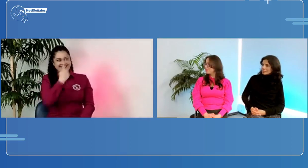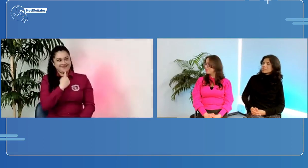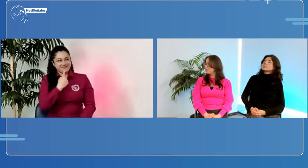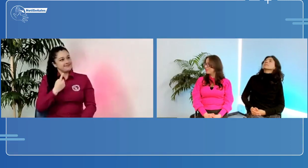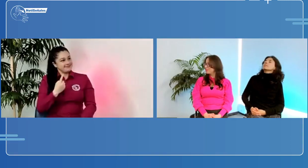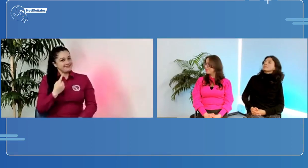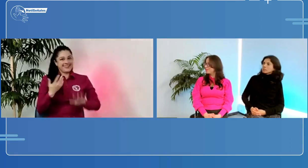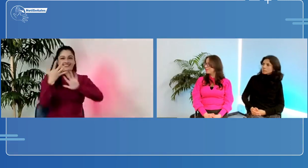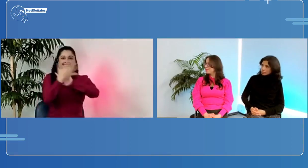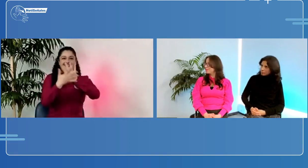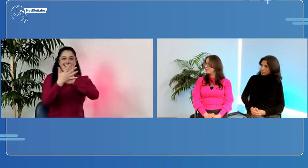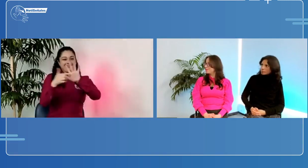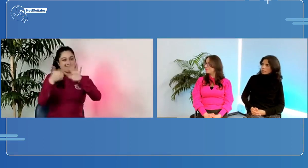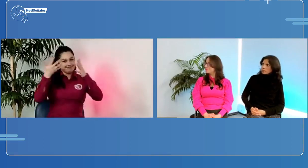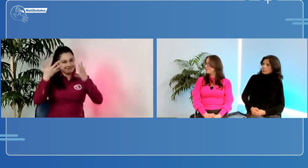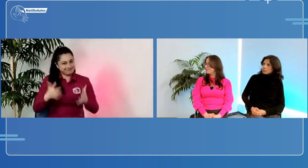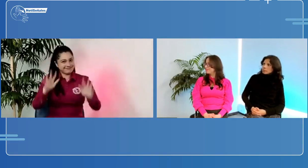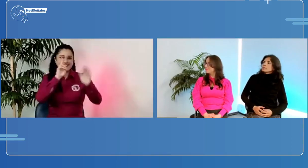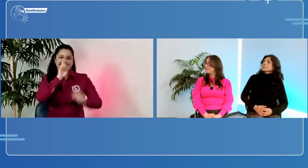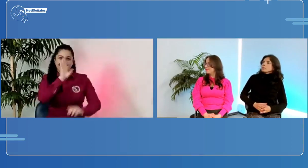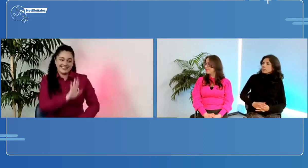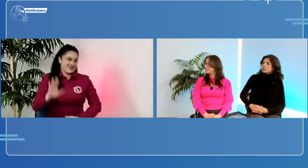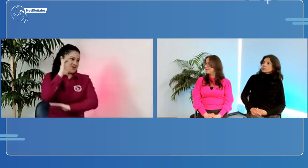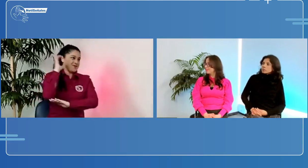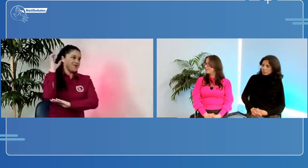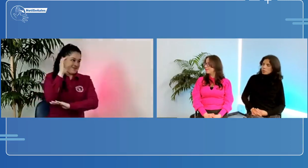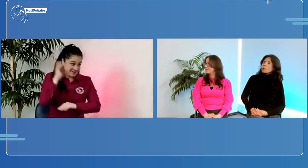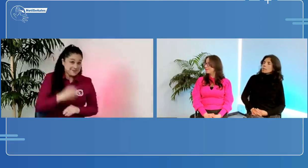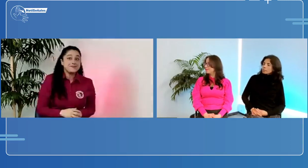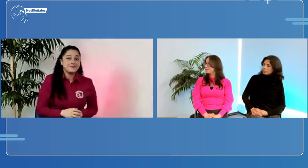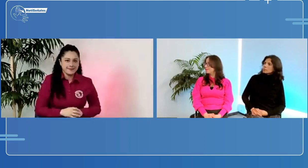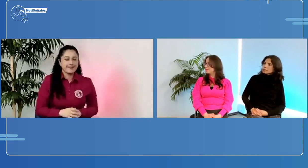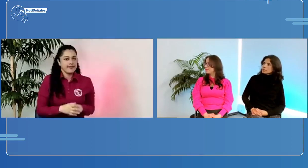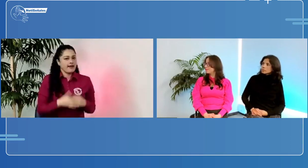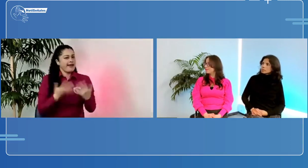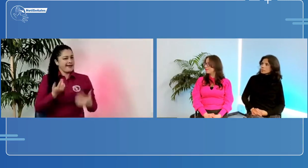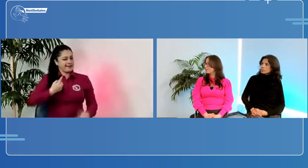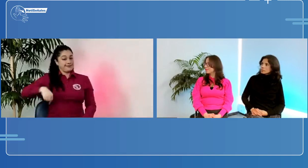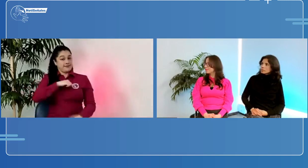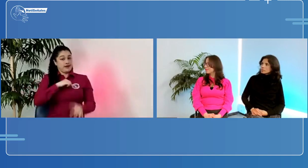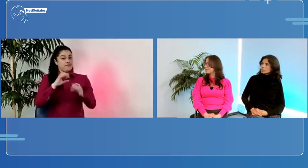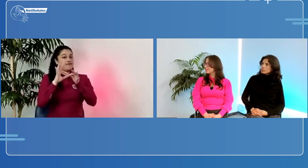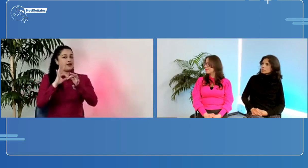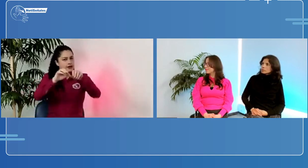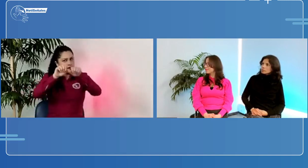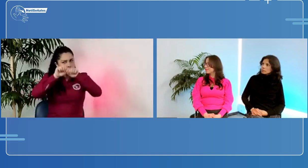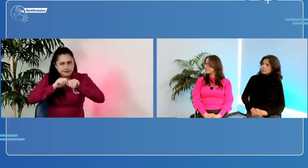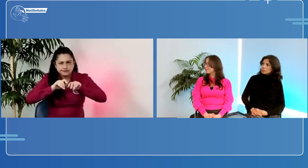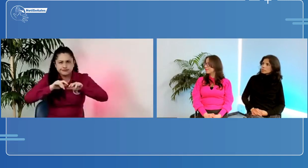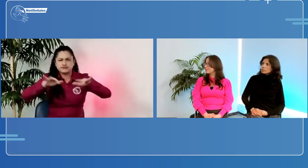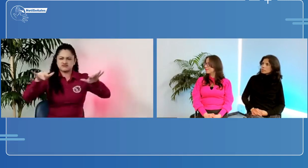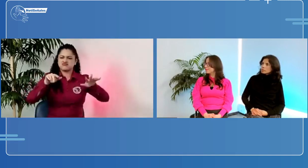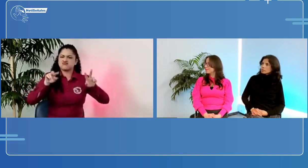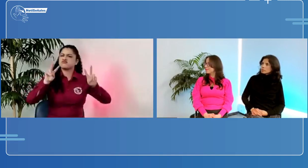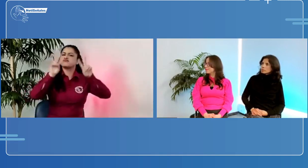de septiembre, que es una fecha muy importante, el Día Nacional de la Lengua de Señas Colombiana, dentro de FENASCOL, pues